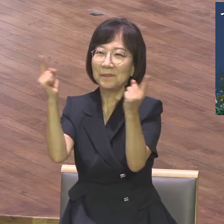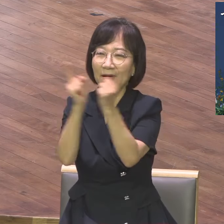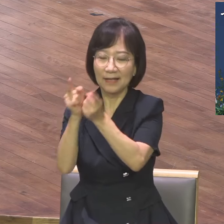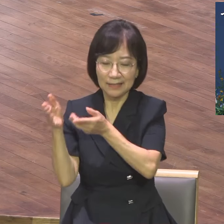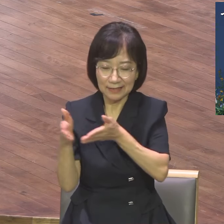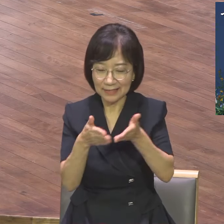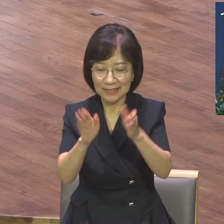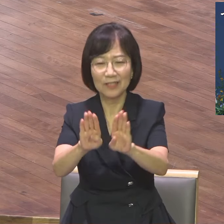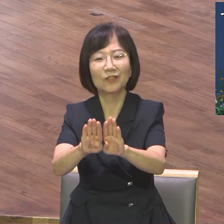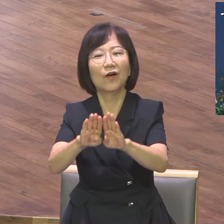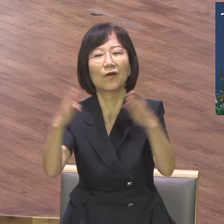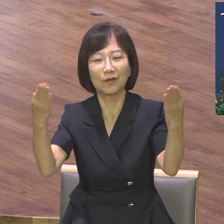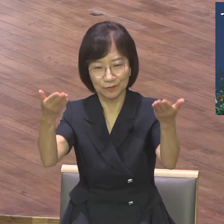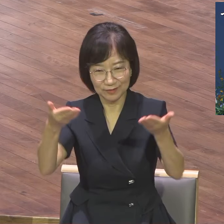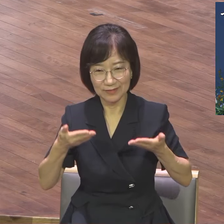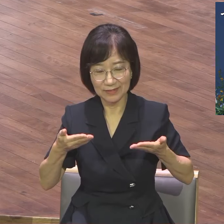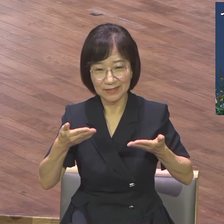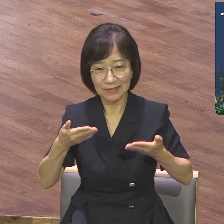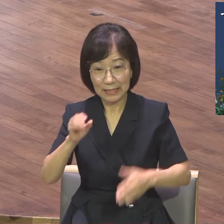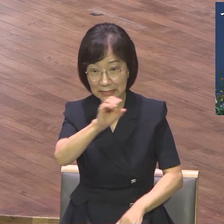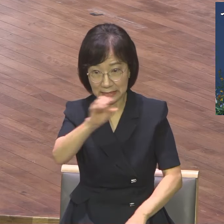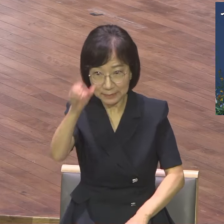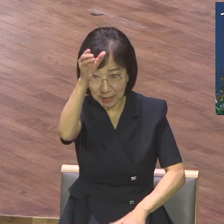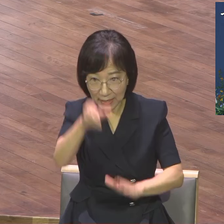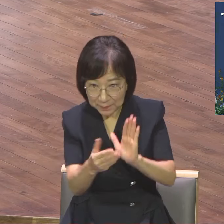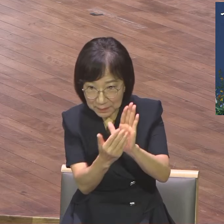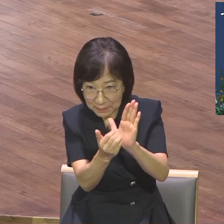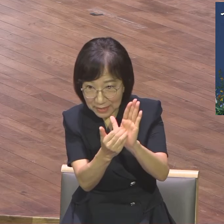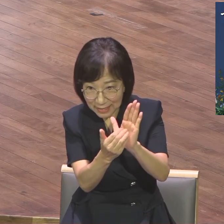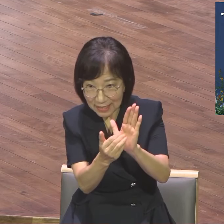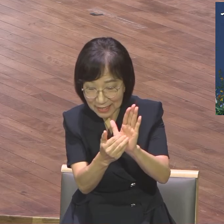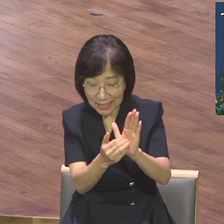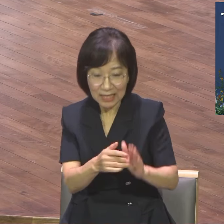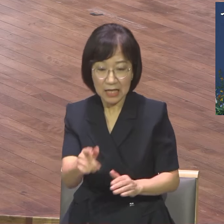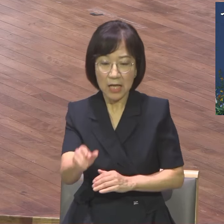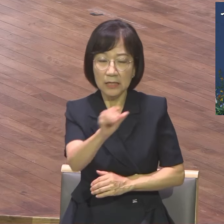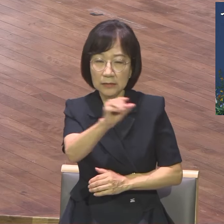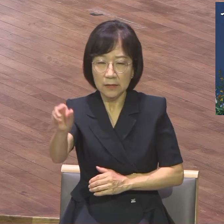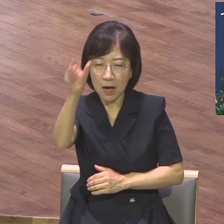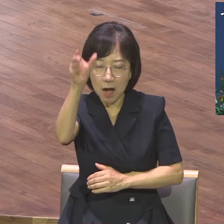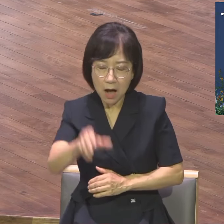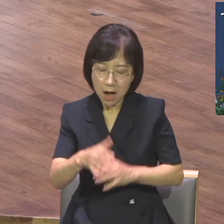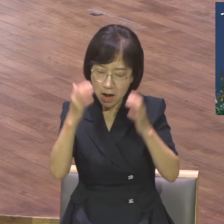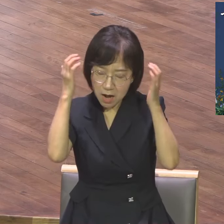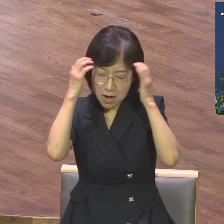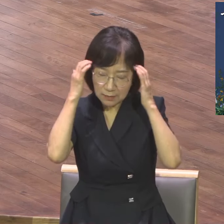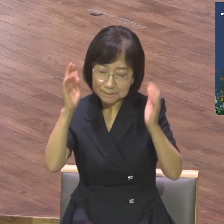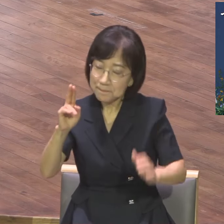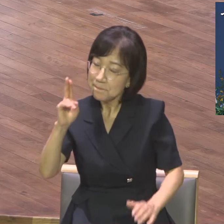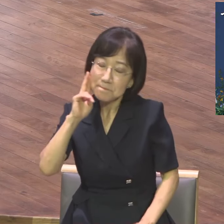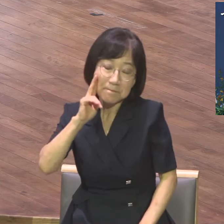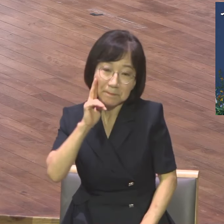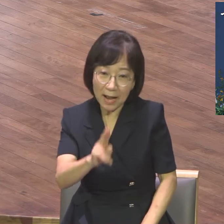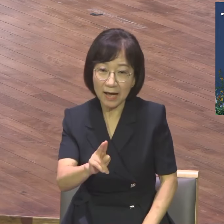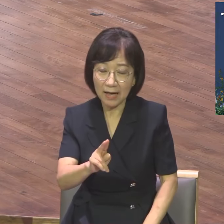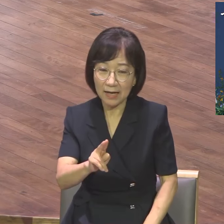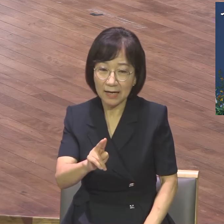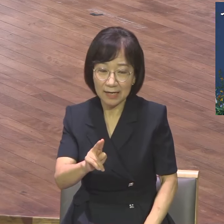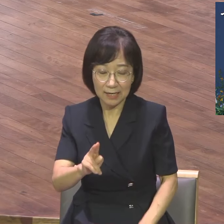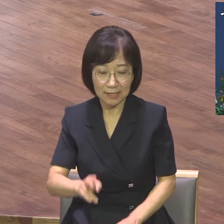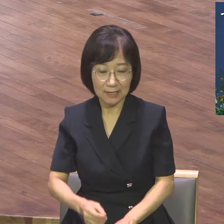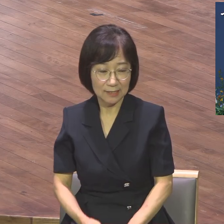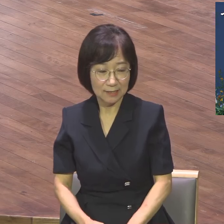십자가의 비밀입니다. 십자가의 죽음은 당시 인간이 겪을 수 없는 가장 고통스러운